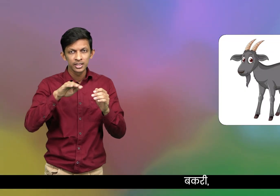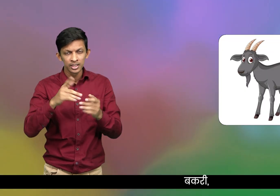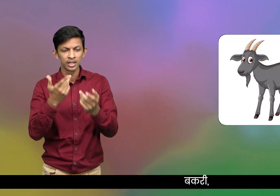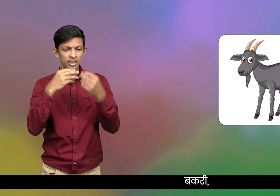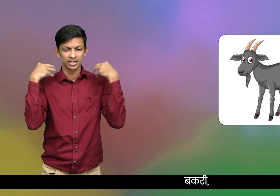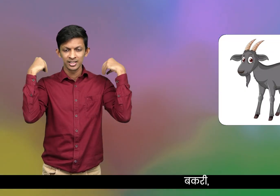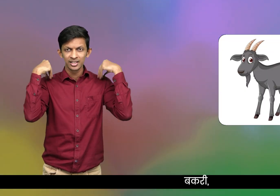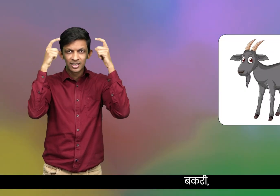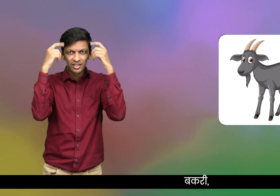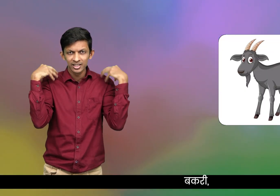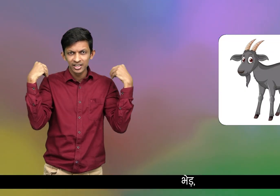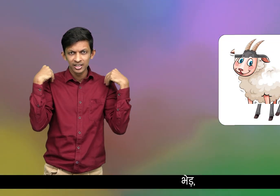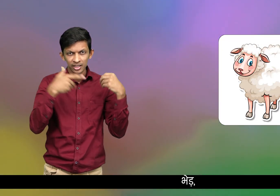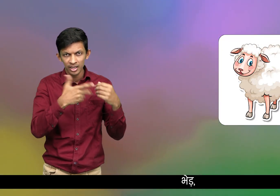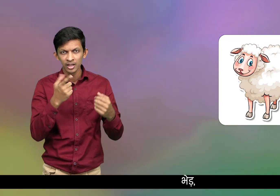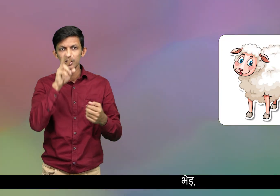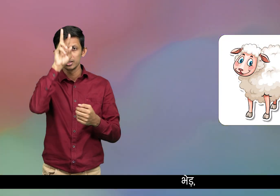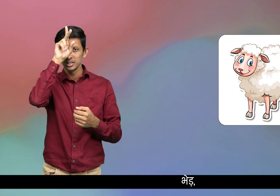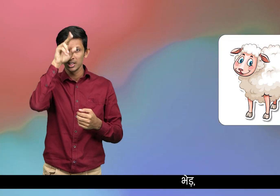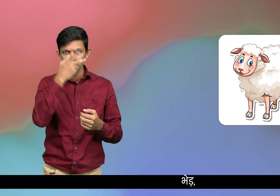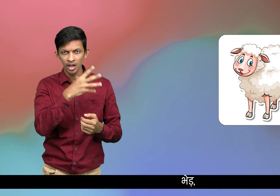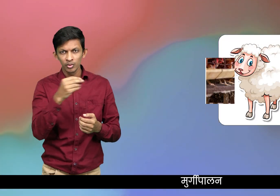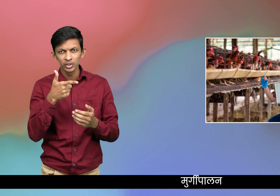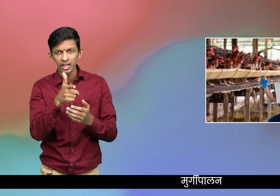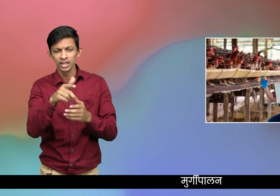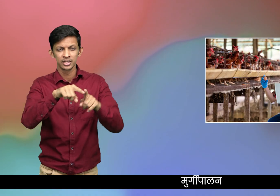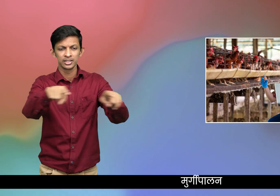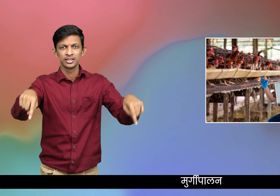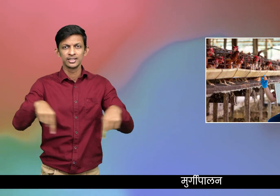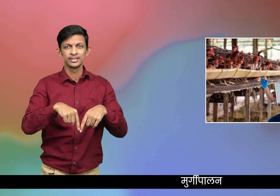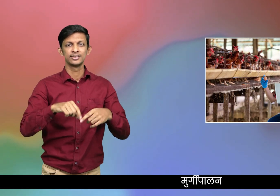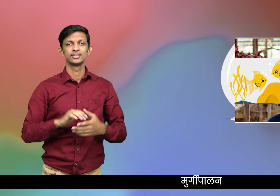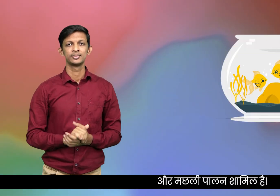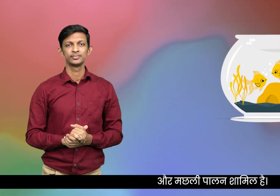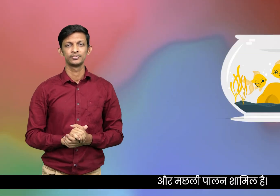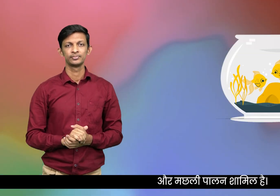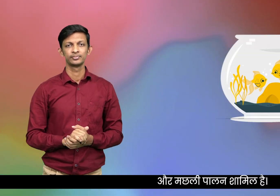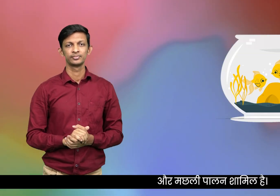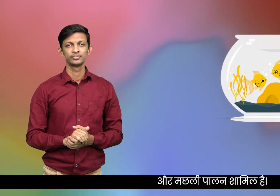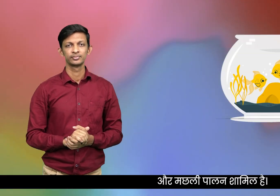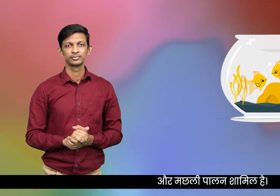बकरी, भेड़, मुर्गी पालन और मछली पालन शामिल